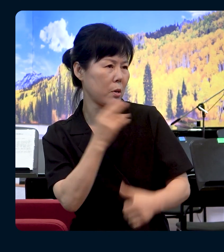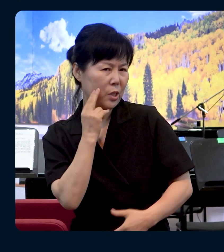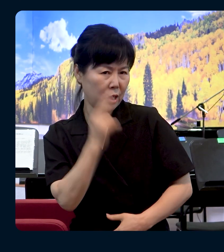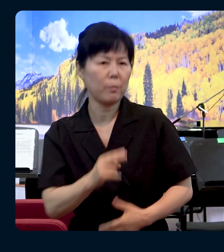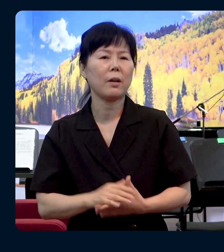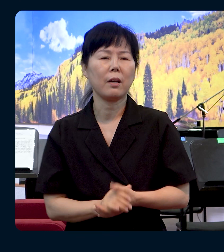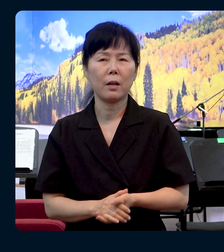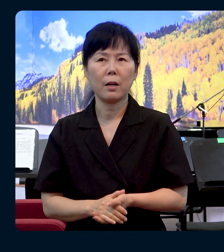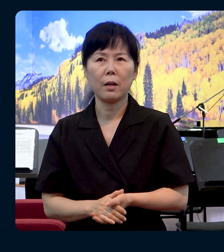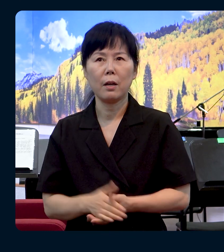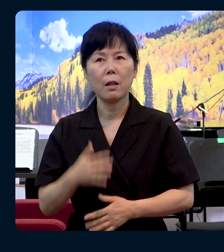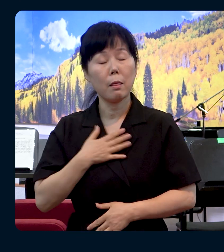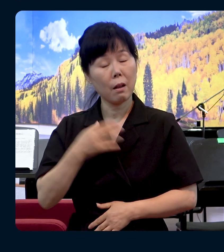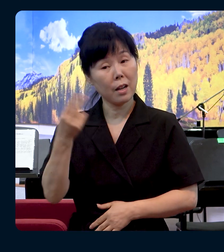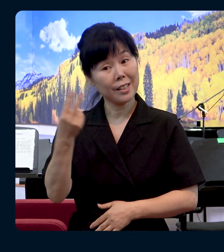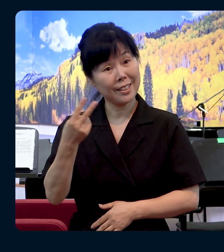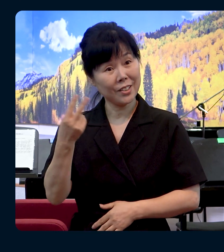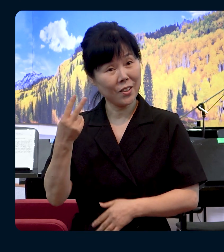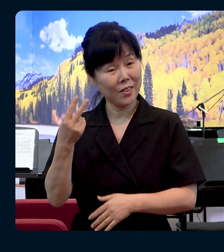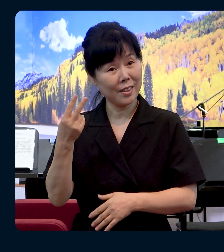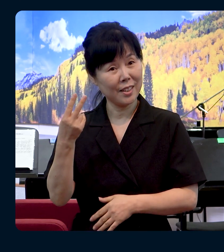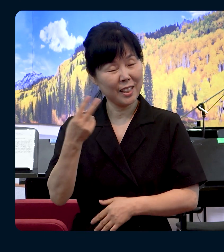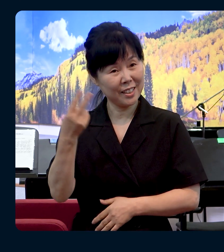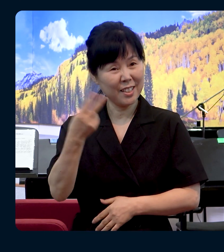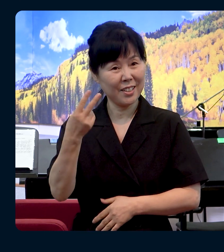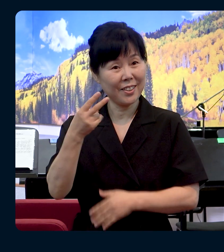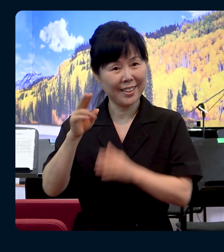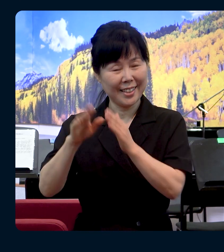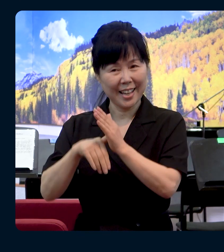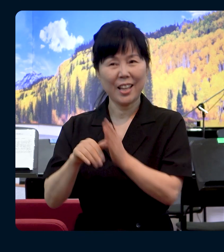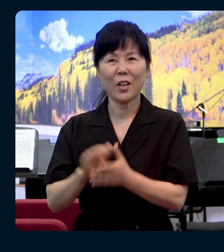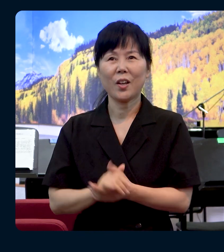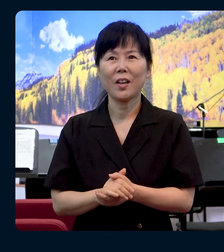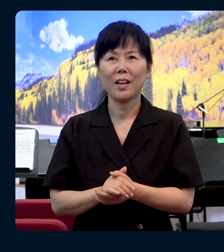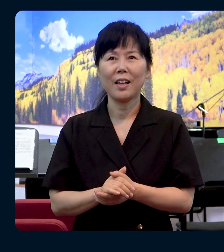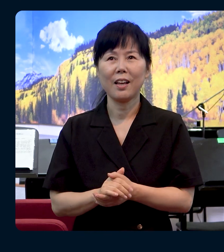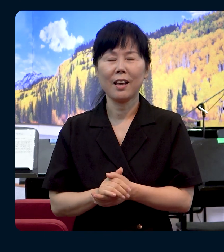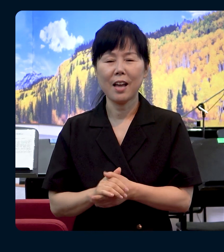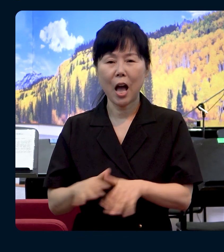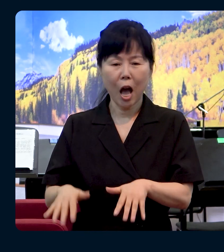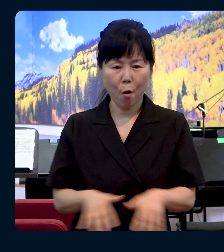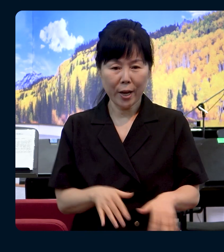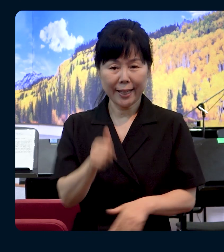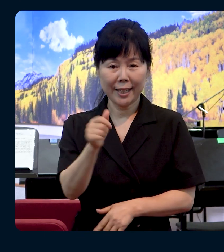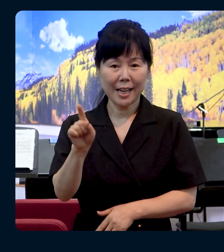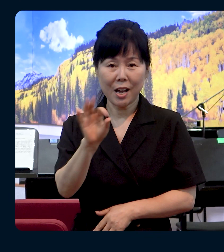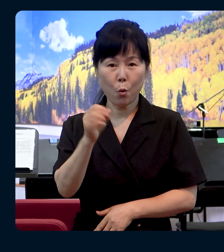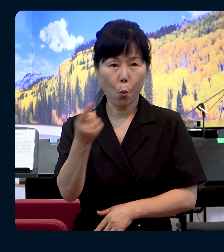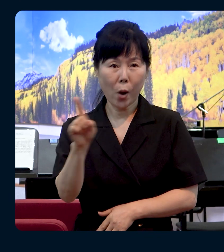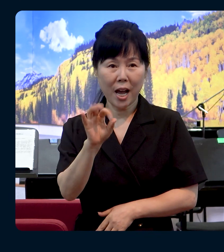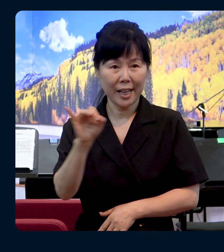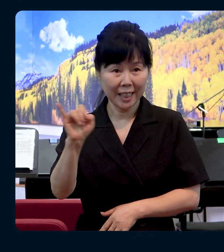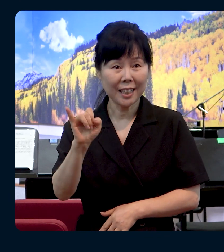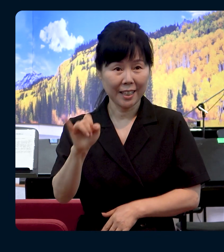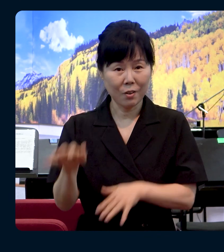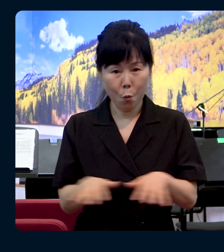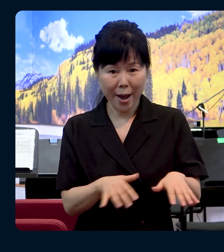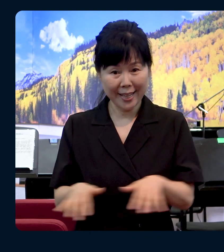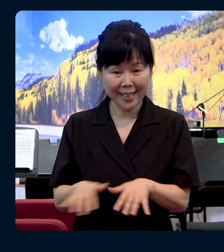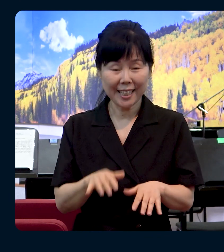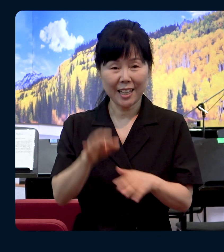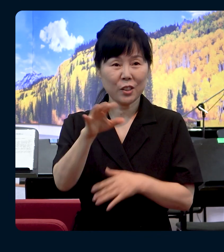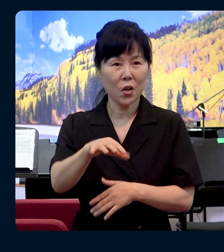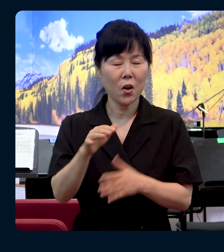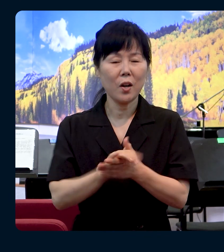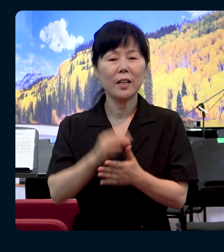제가 2000년도에 하와이에서 와이오미에 가서 DTS를 했습니다. 정말 많은 은혜를 받았고요,